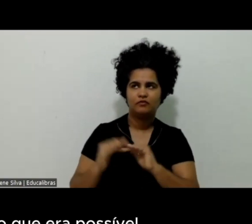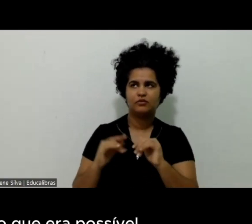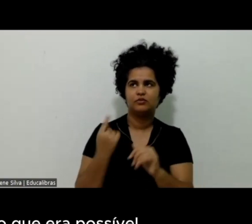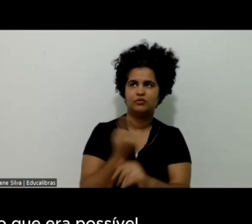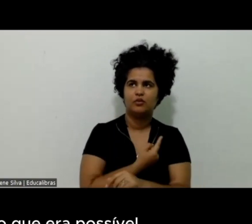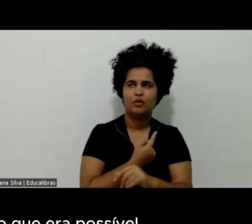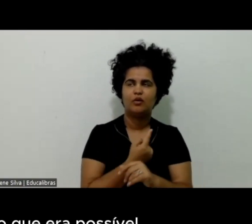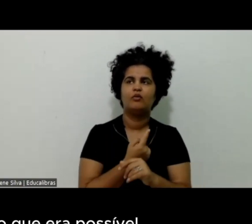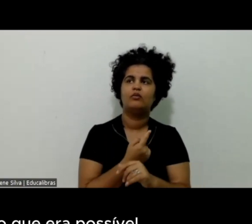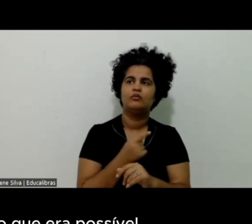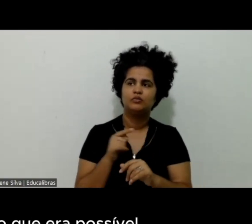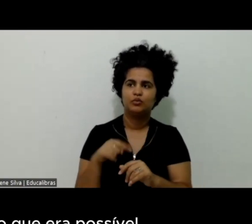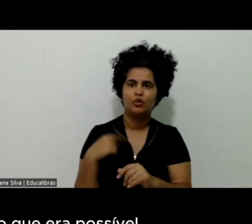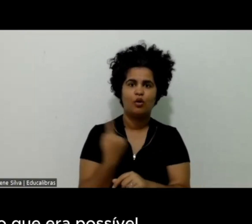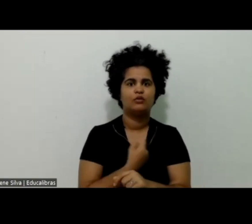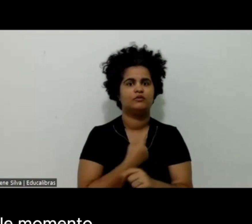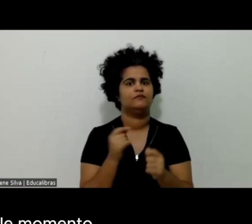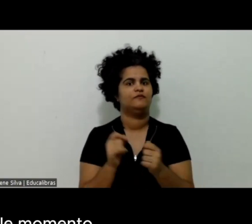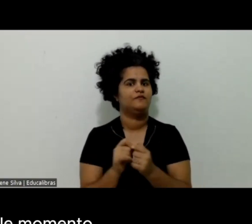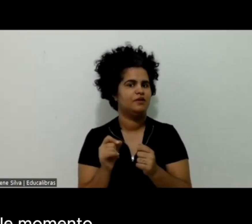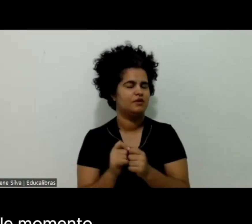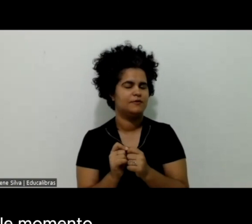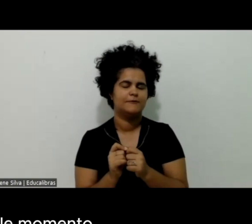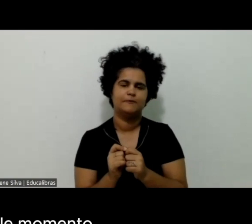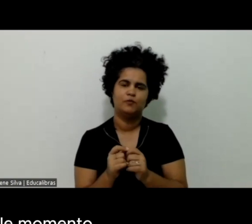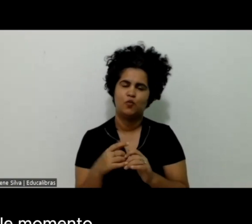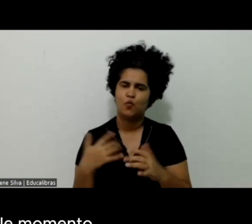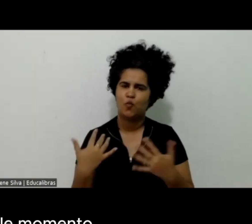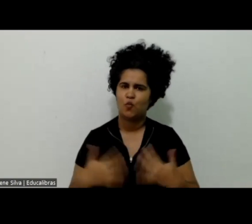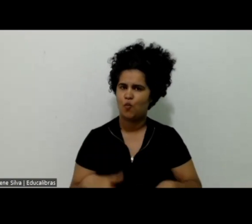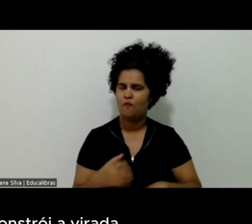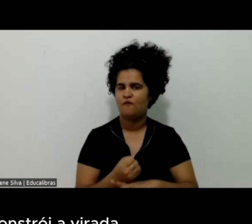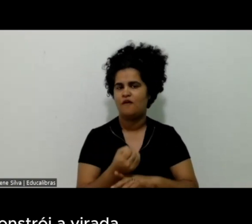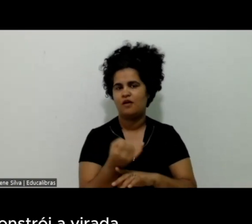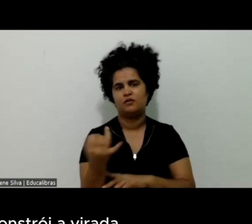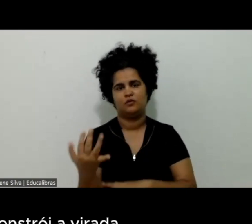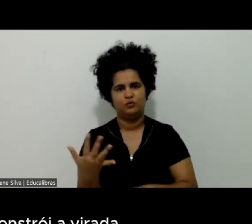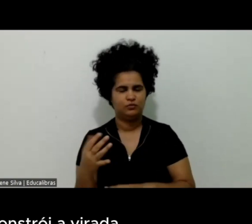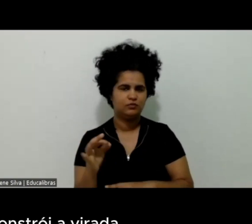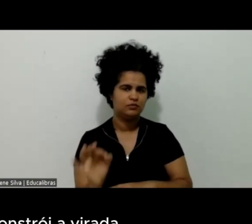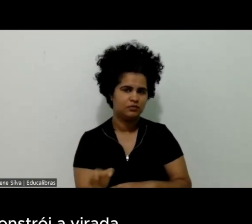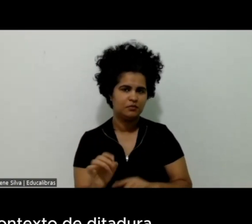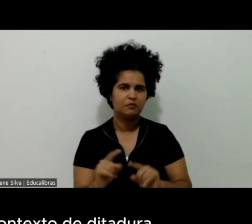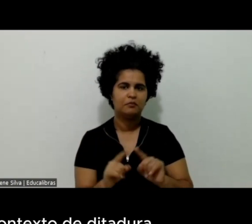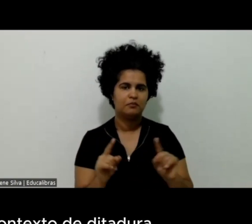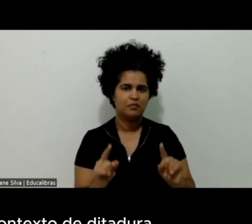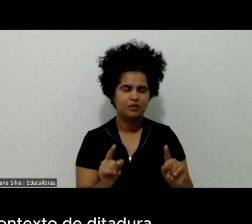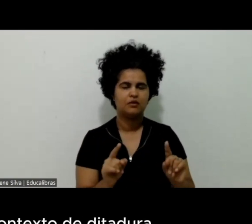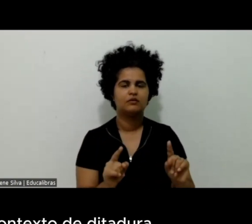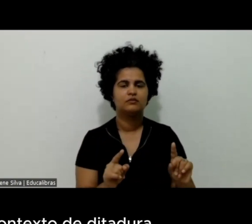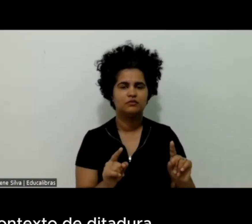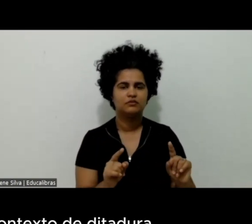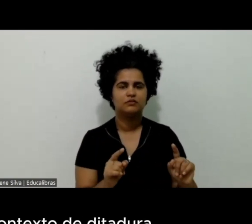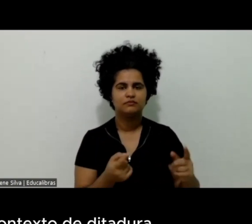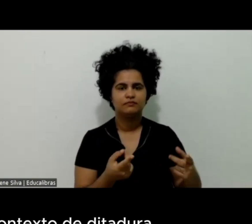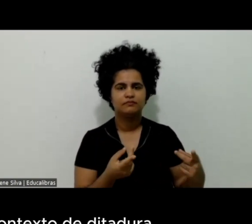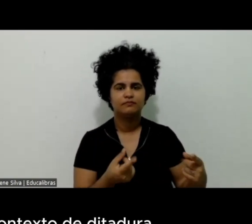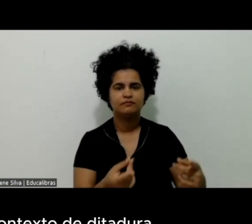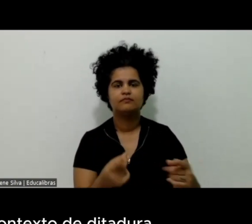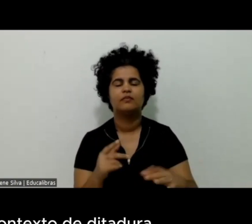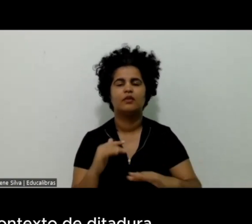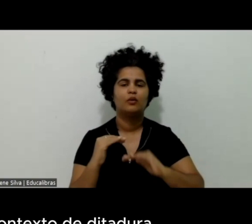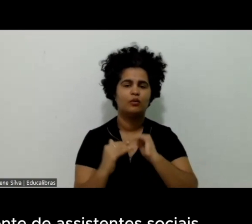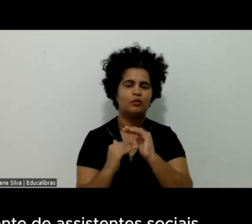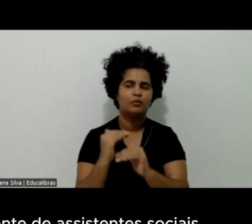muito, muito, muito. E a gente fez o que era possível ser feito naquele momento, né? Quando a gente constrói a virada, a gente está saindo de um contexto de